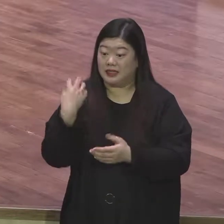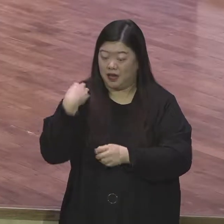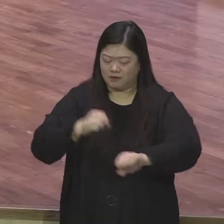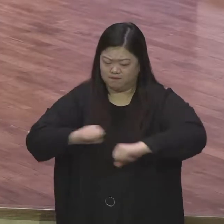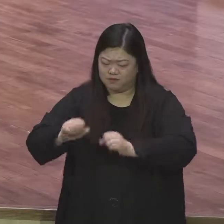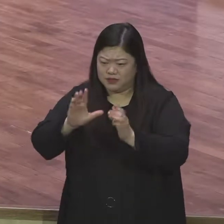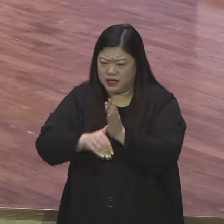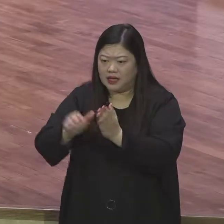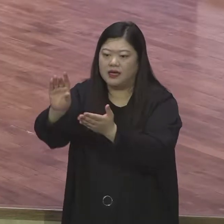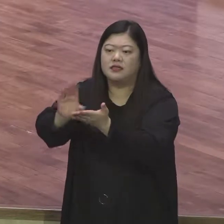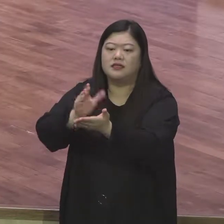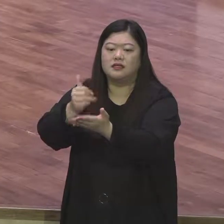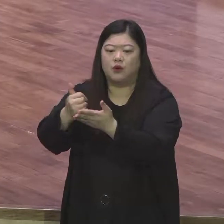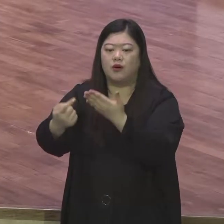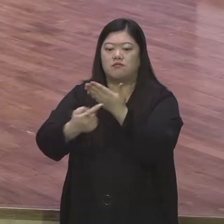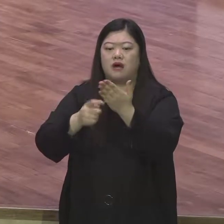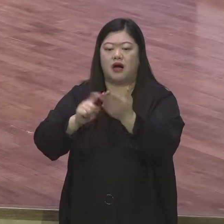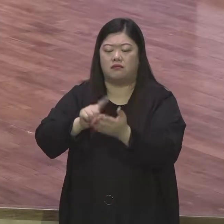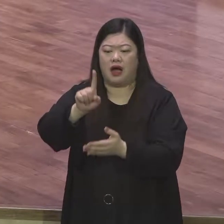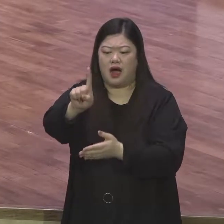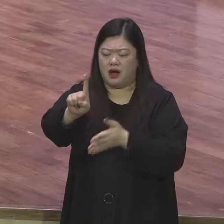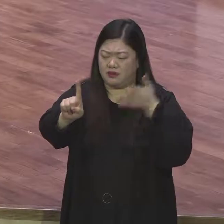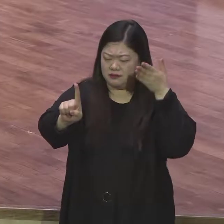돼. 아멘.